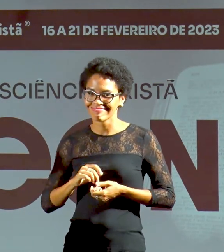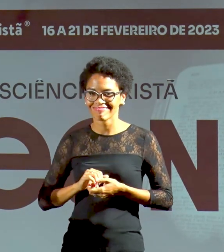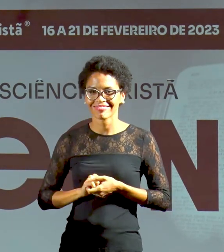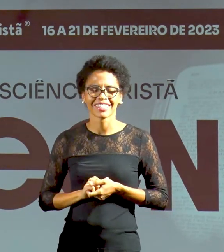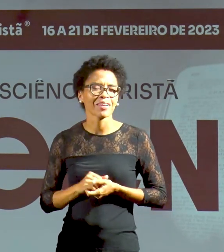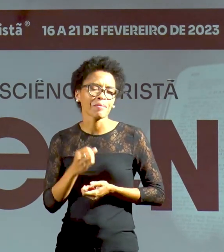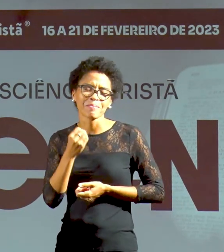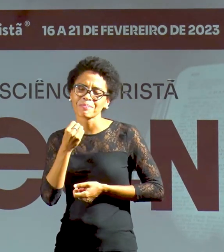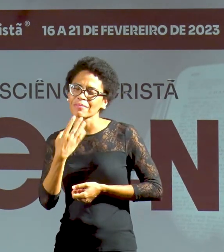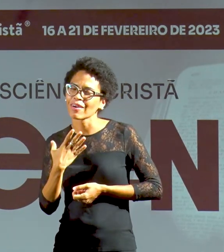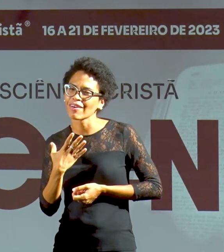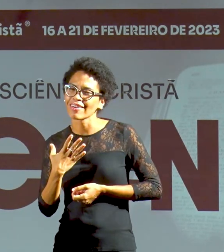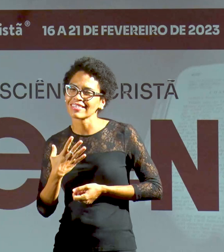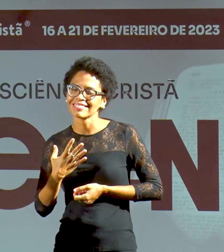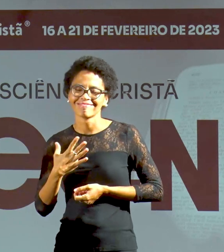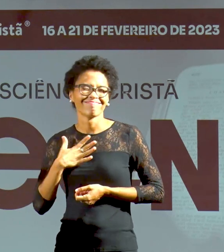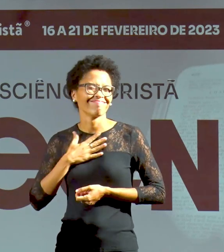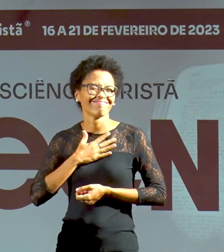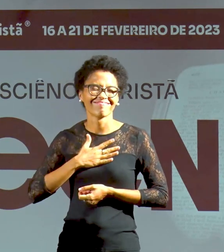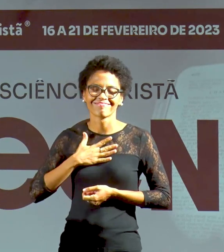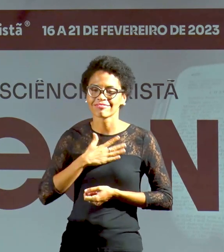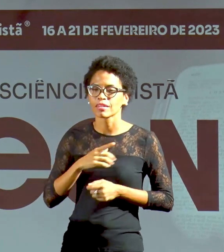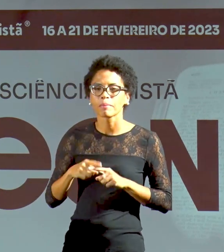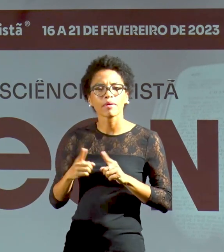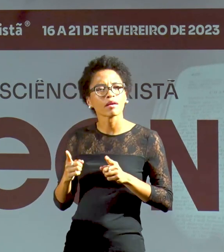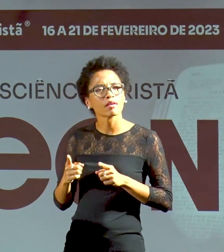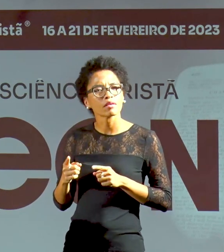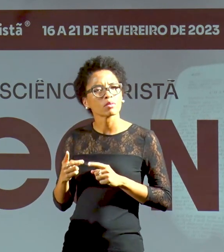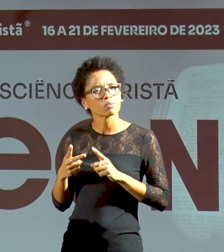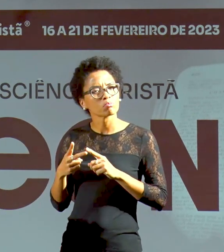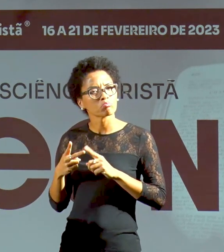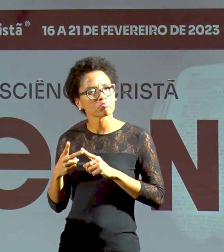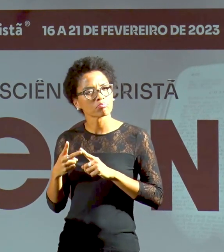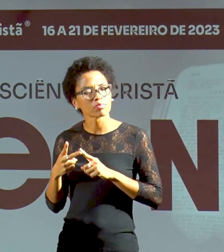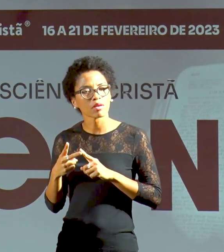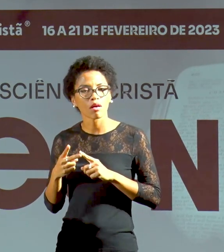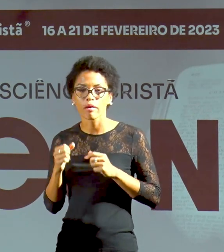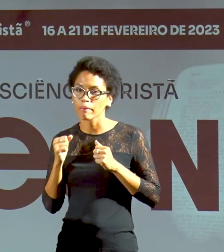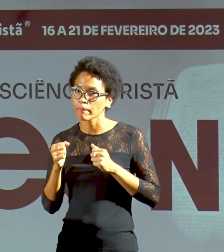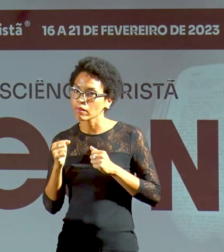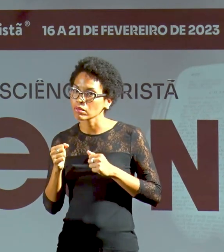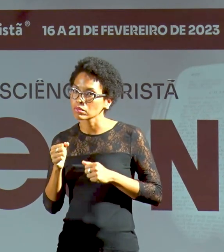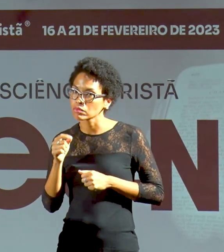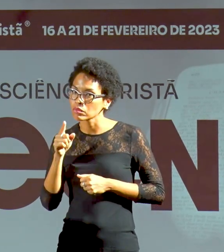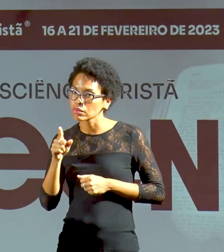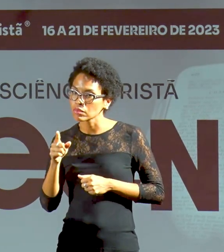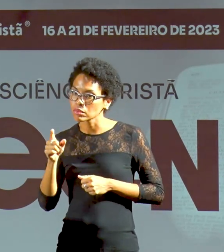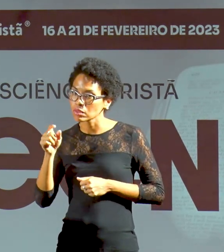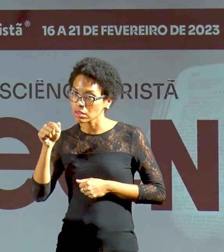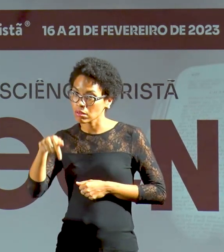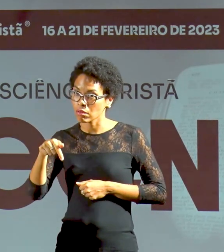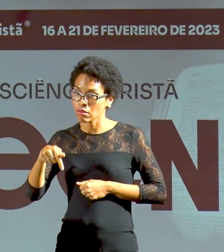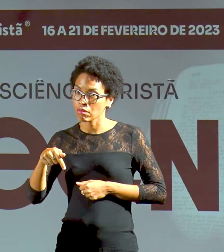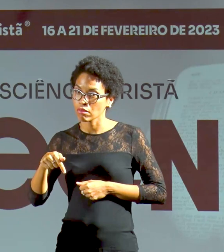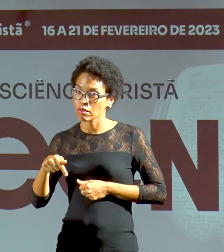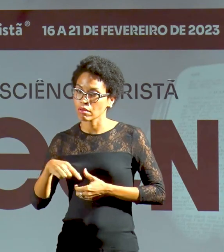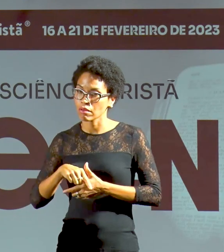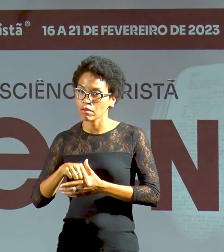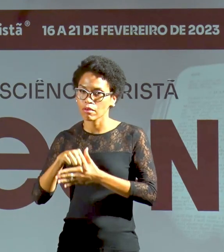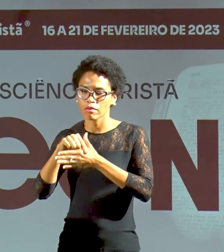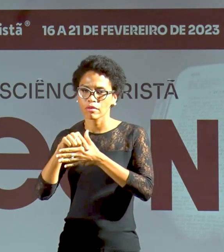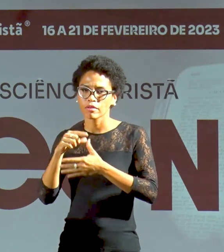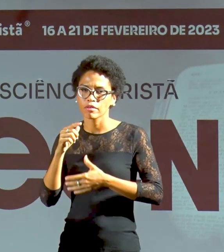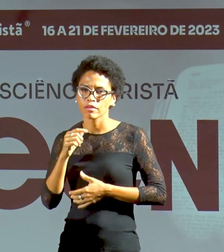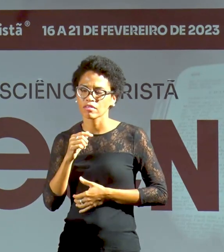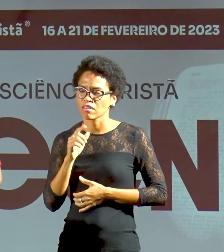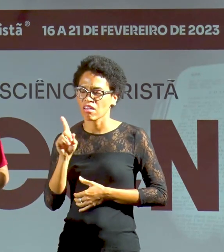é tão bom é tão gostoso né agora deixa eu falar para você uma coisa pode ser que você esteja aqui tá falando assim olha essa